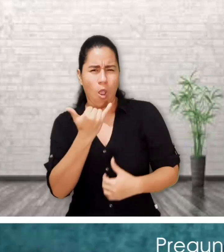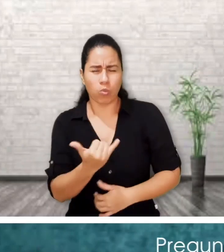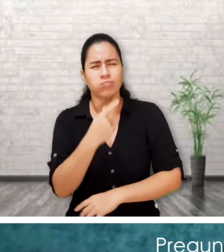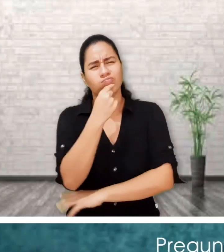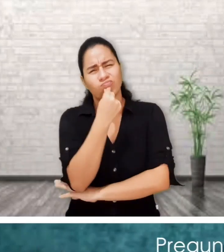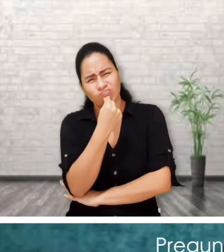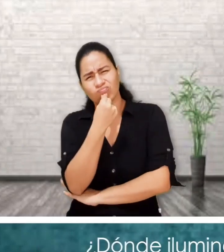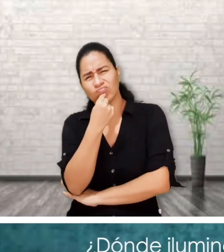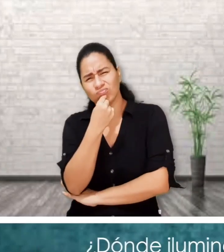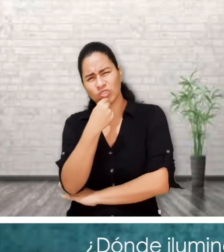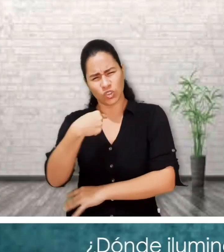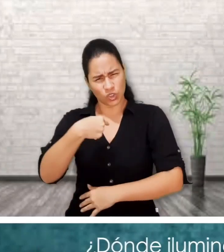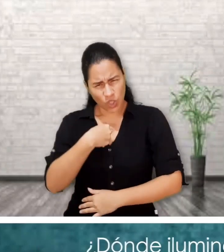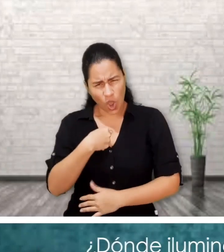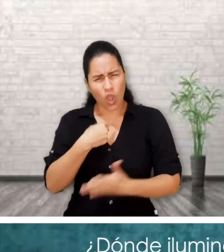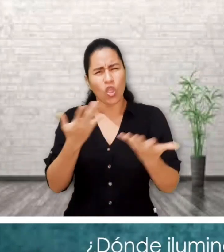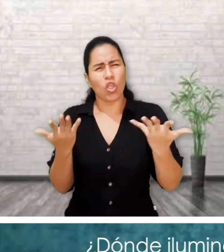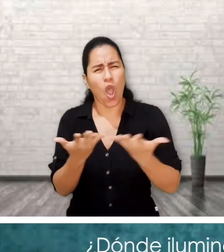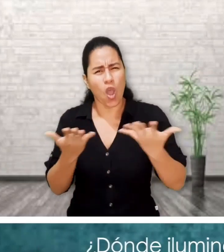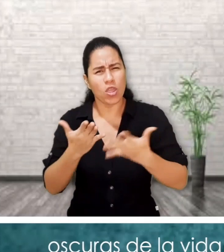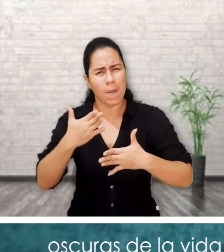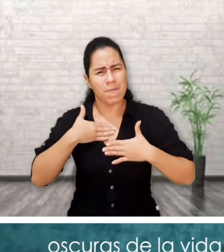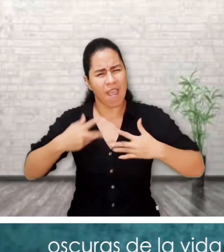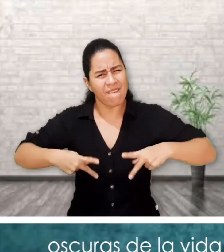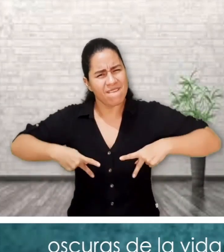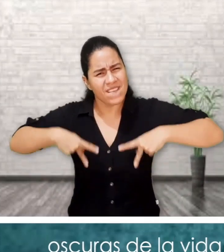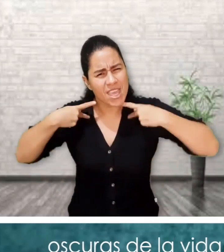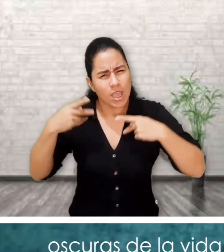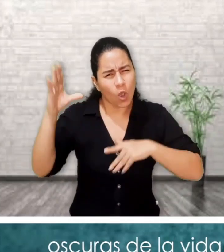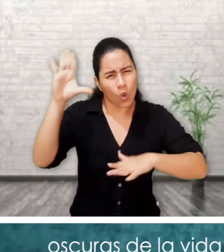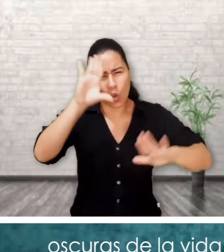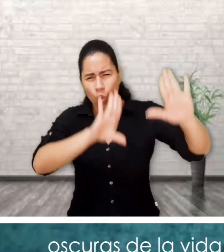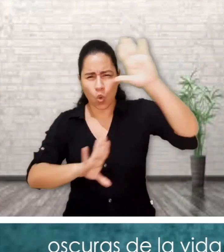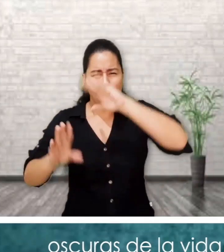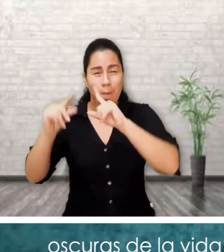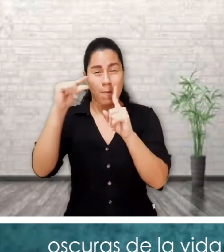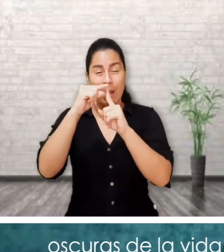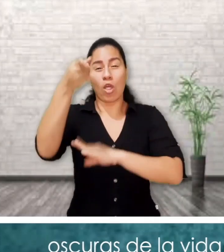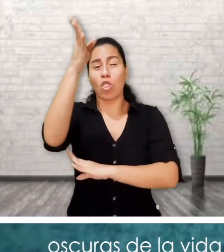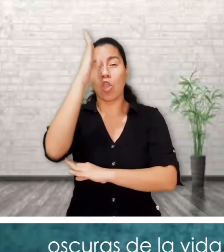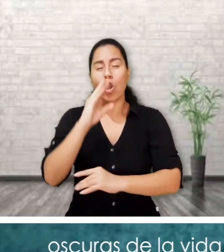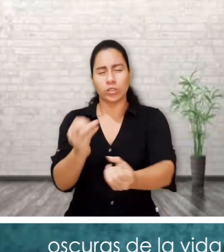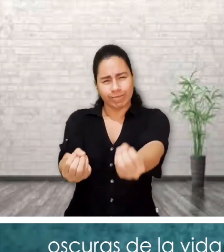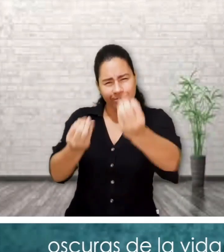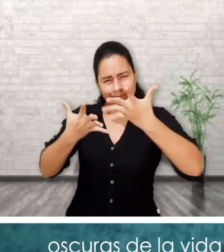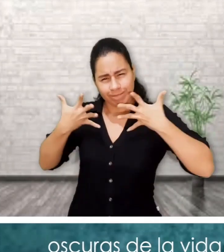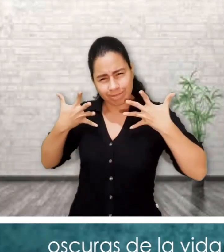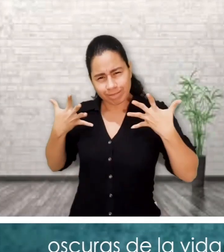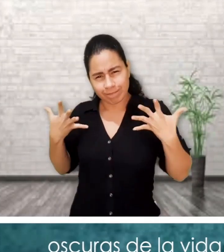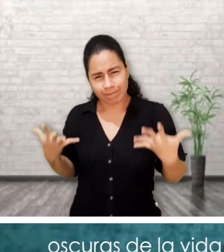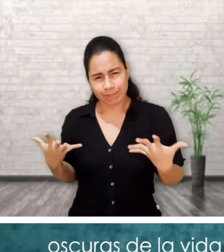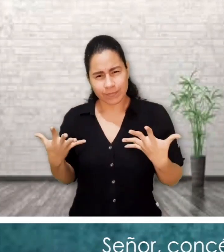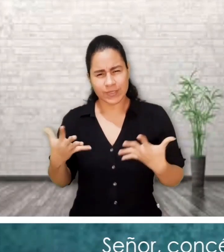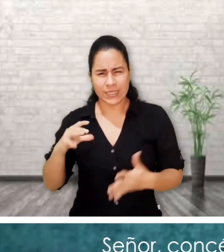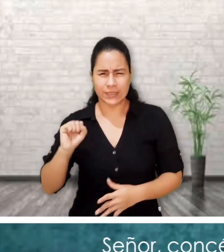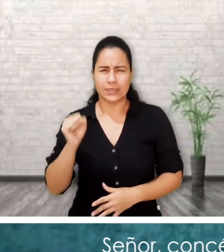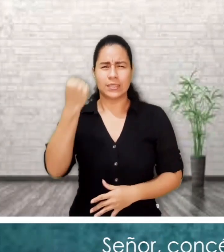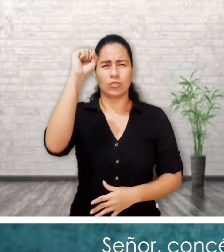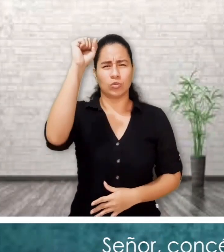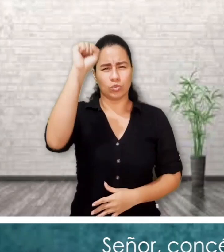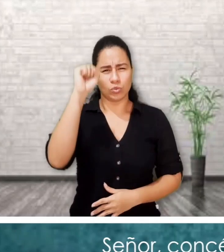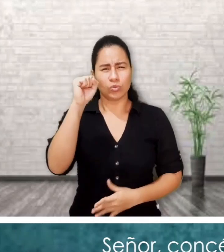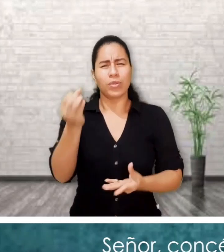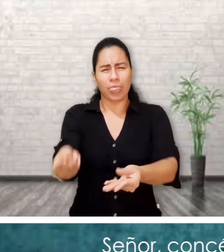Preguntémonos hoy, ¿dónde ilumino las situaciones oscuras de la vida con la palabra de Dios?